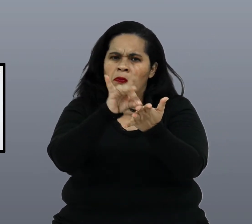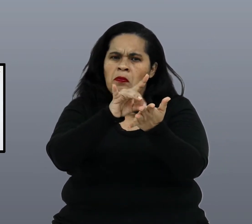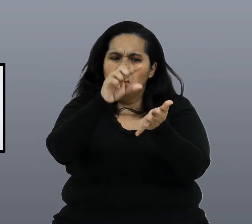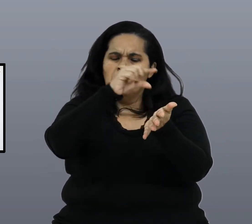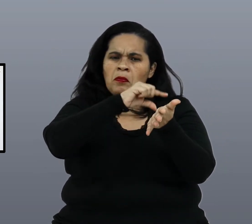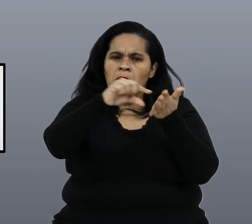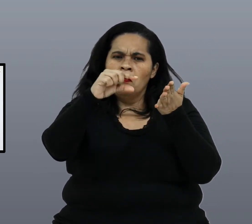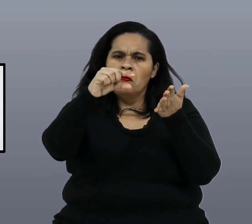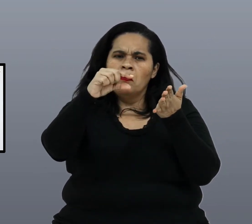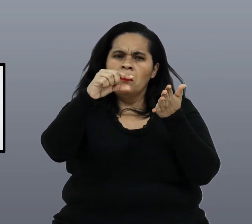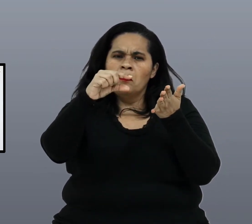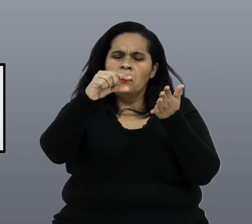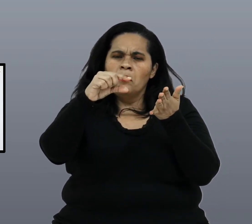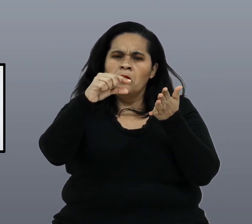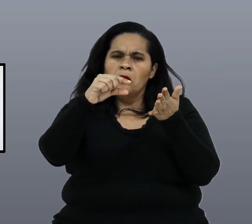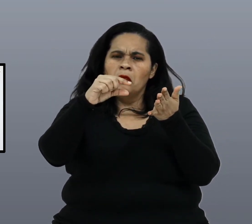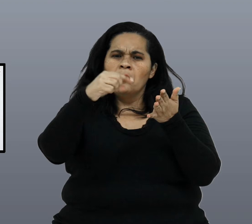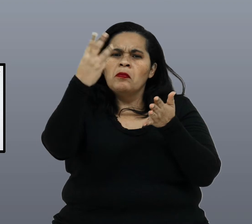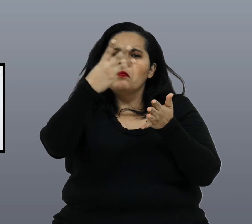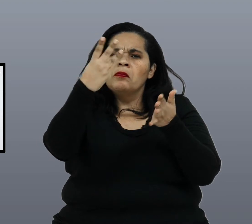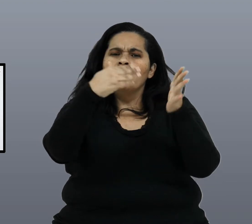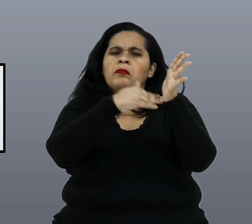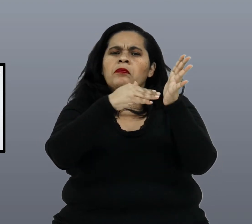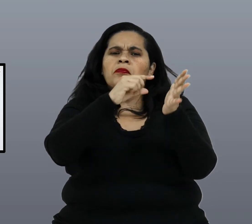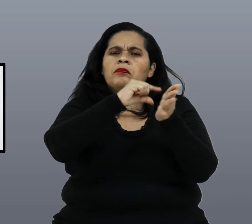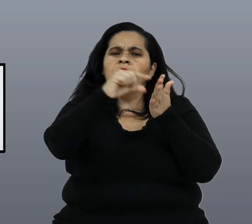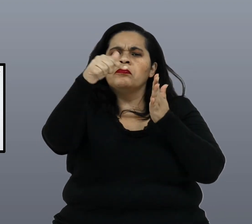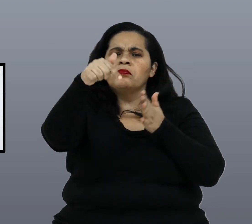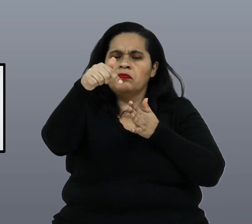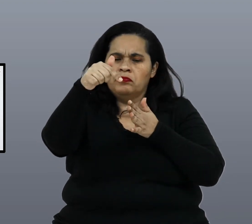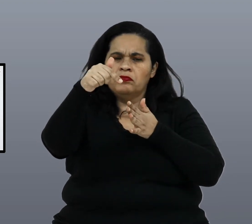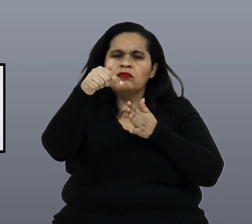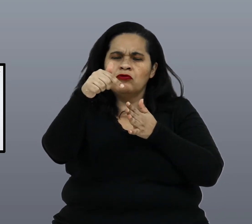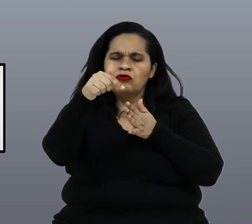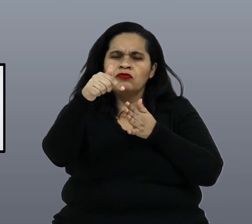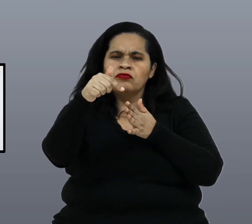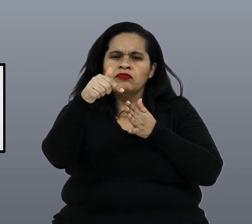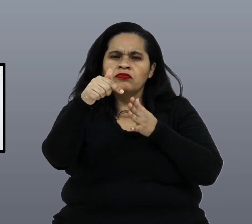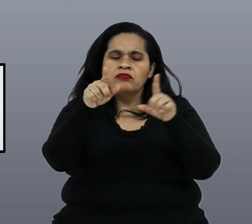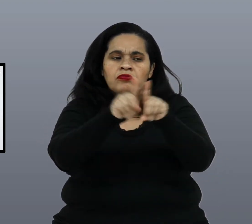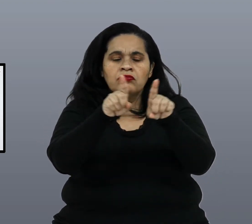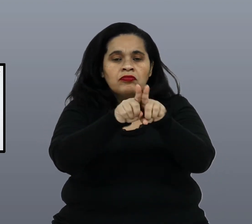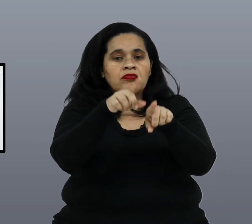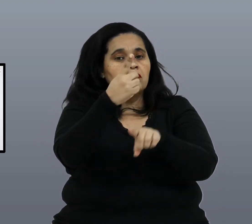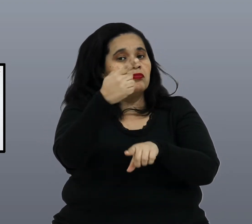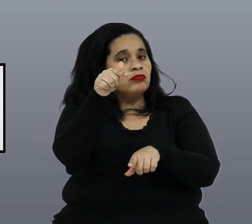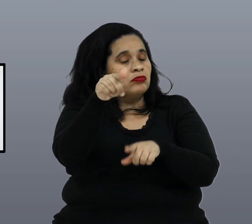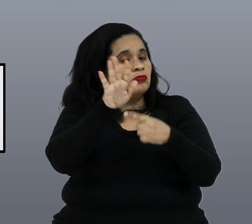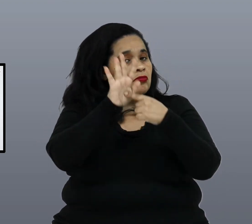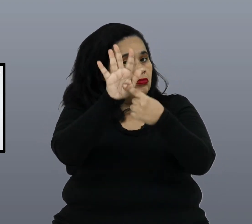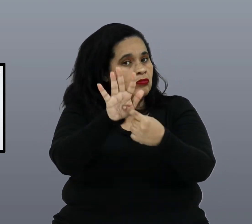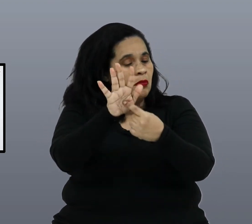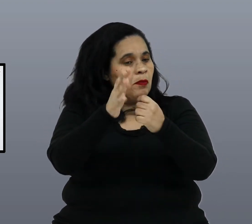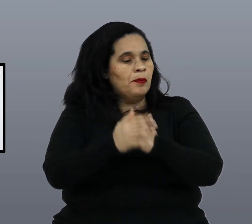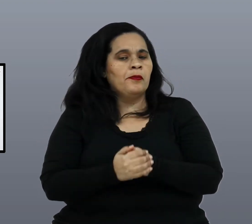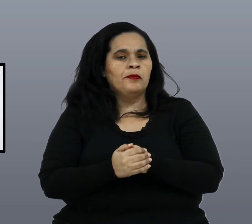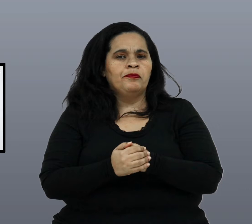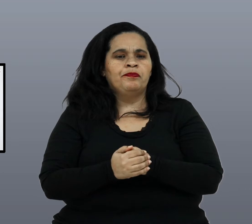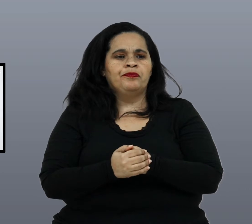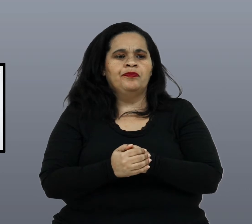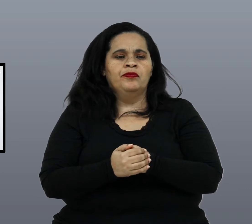3 até o versículo 7. Também a gente pode concluir com o versículo 17 dizendo isso. O